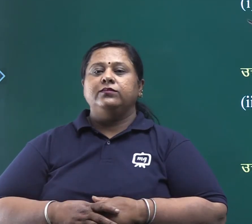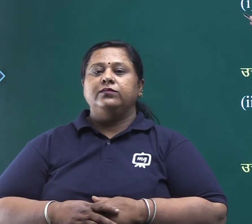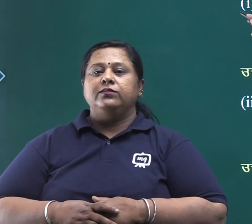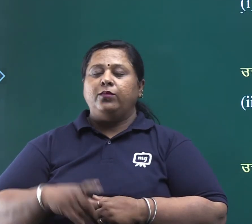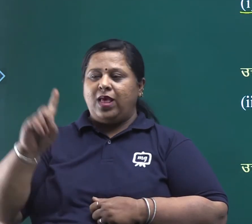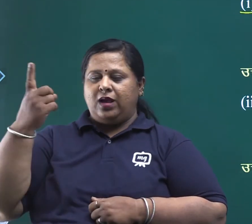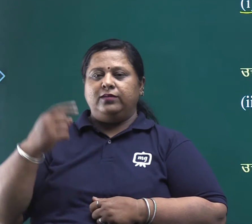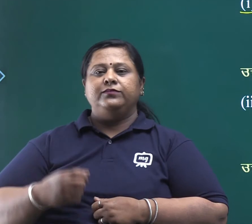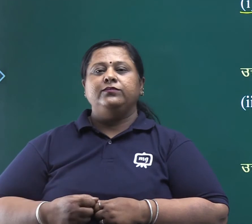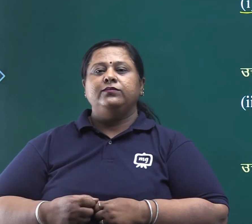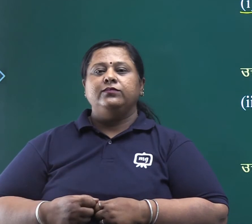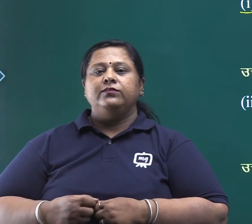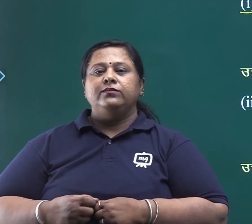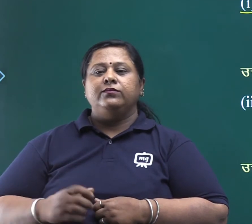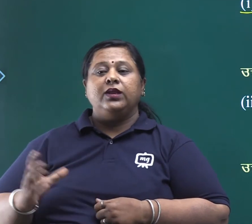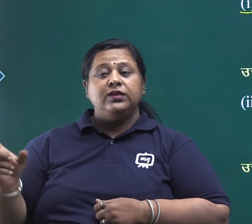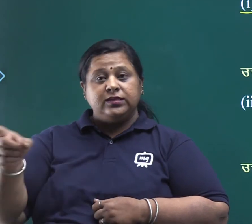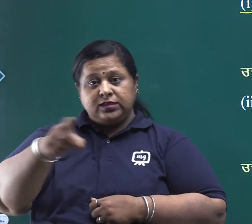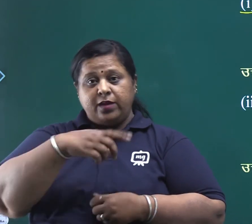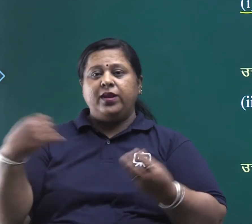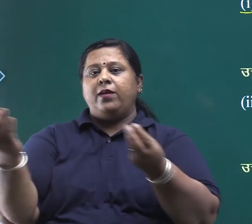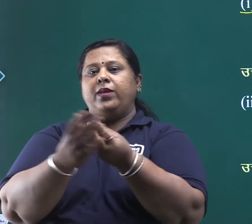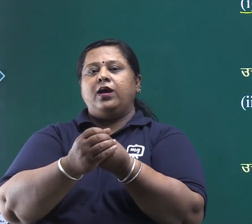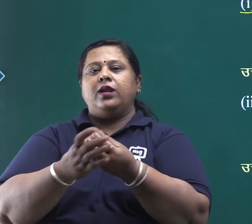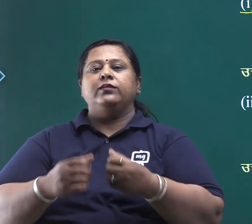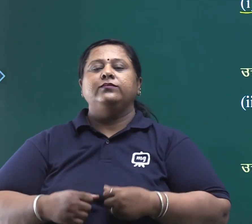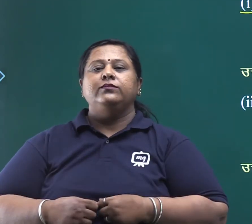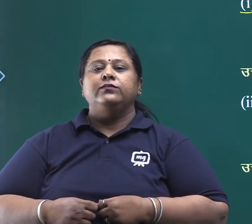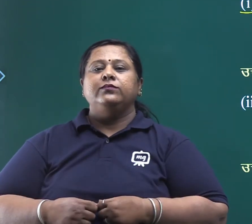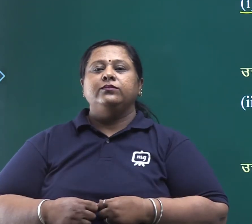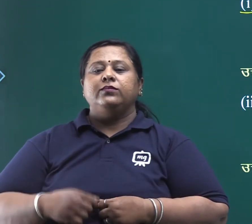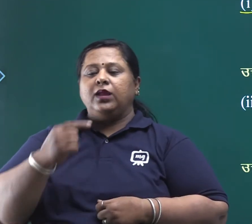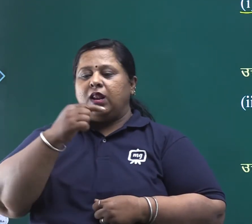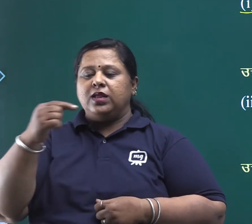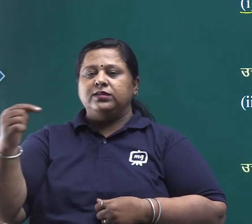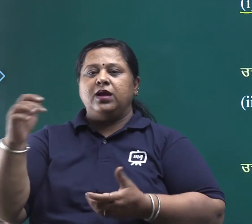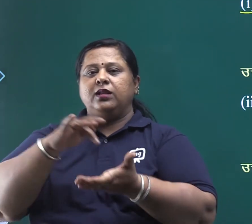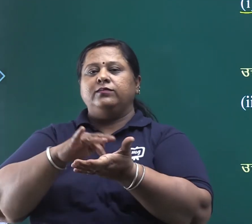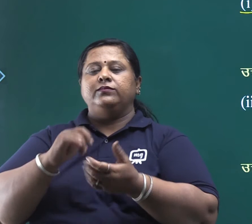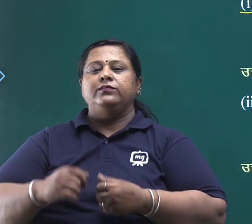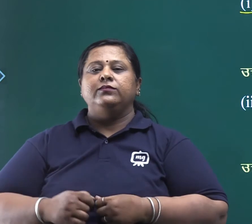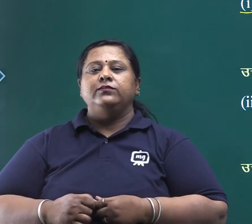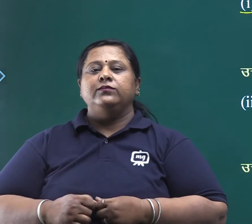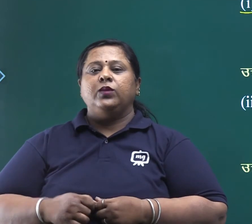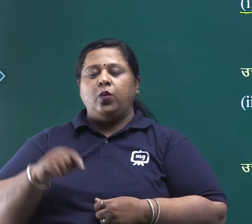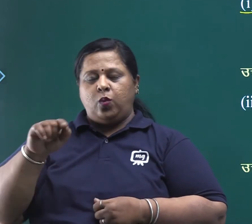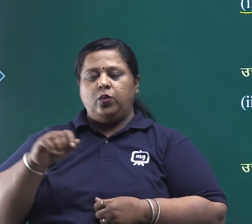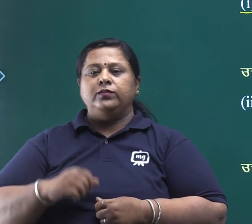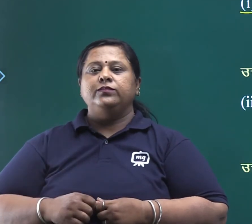पहला प्रश्न, सभी ने मिलकर रिक्त स्थान